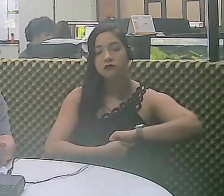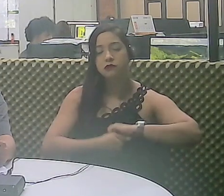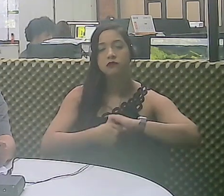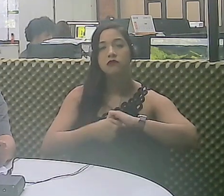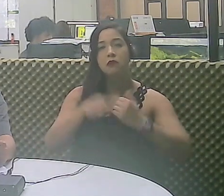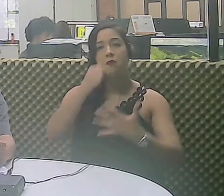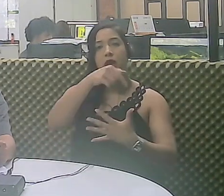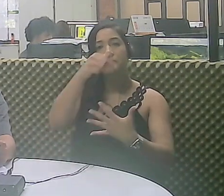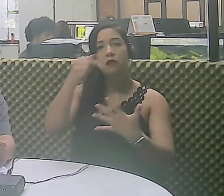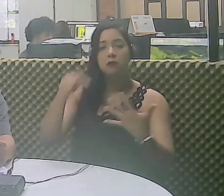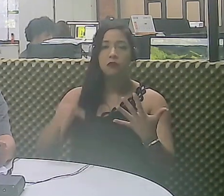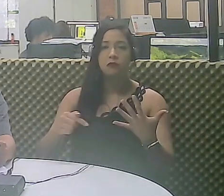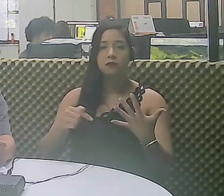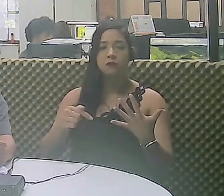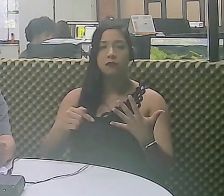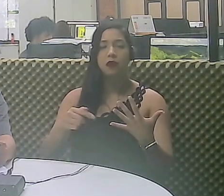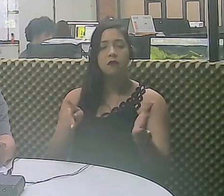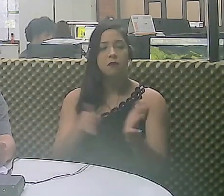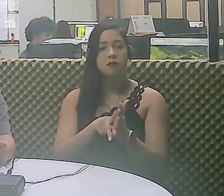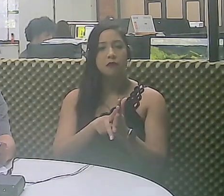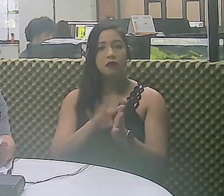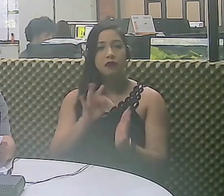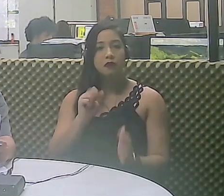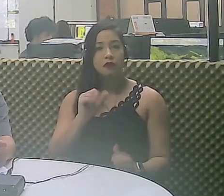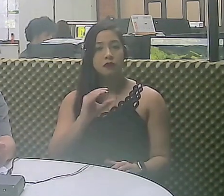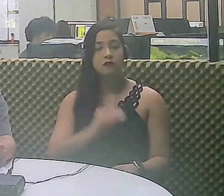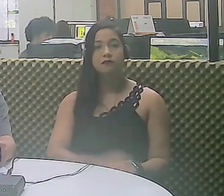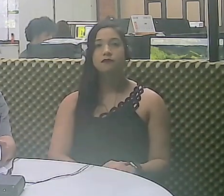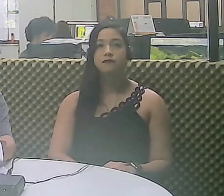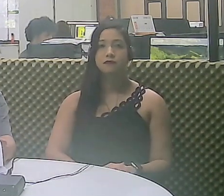parâmetros acordados e apontados pelo TAC.